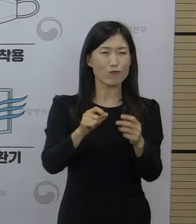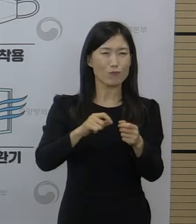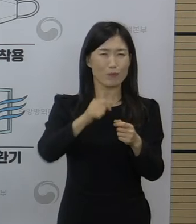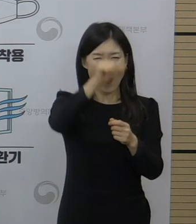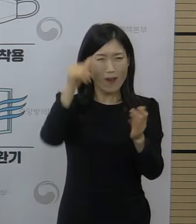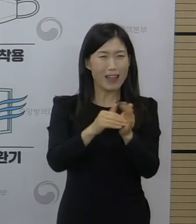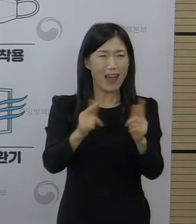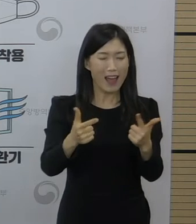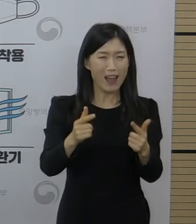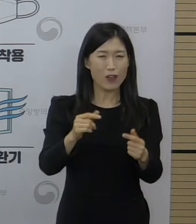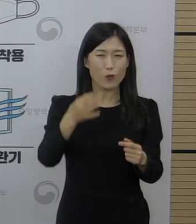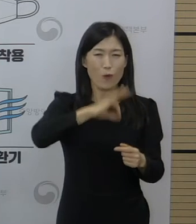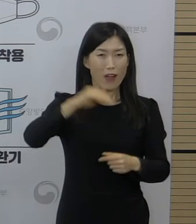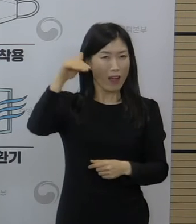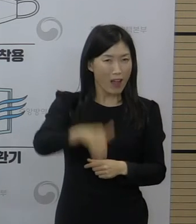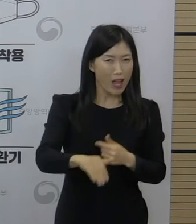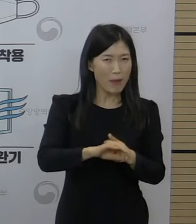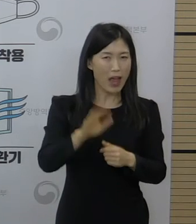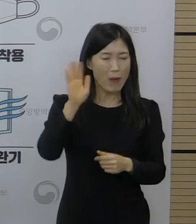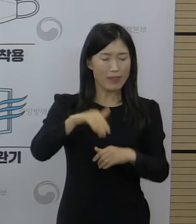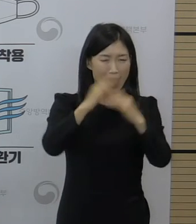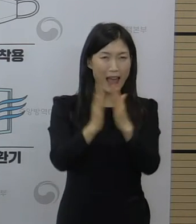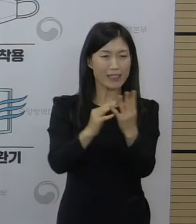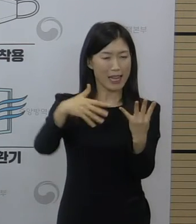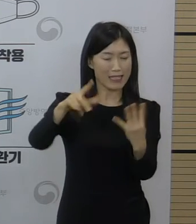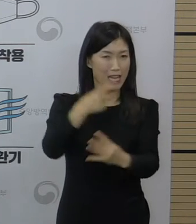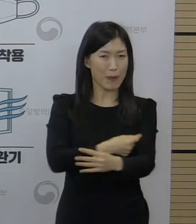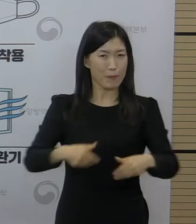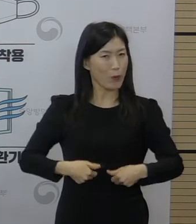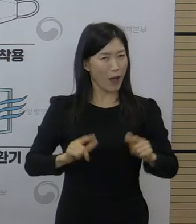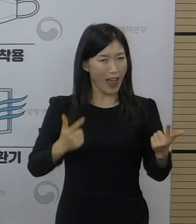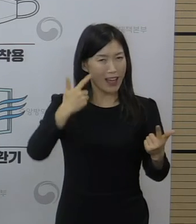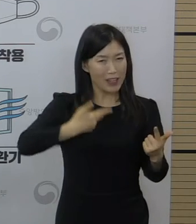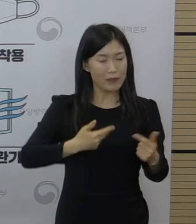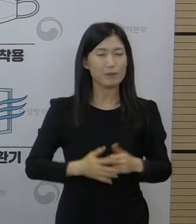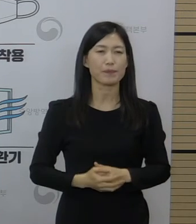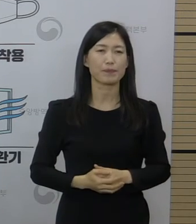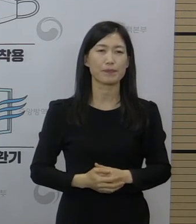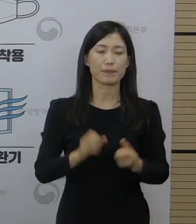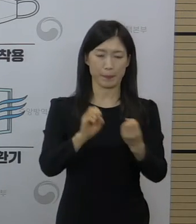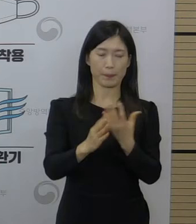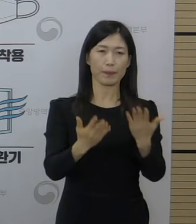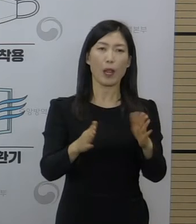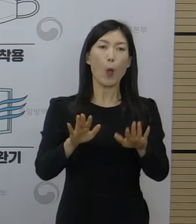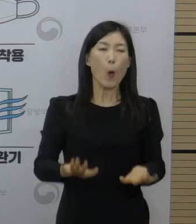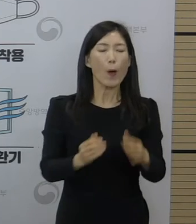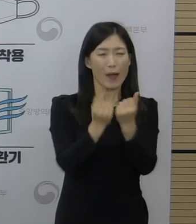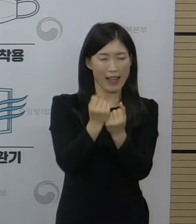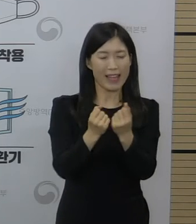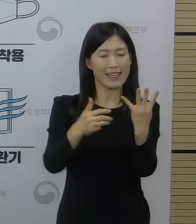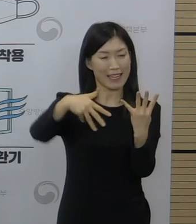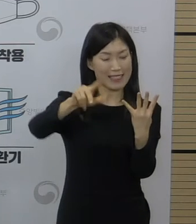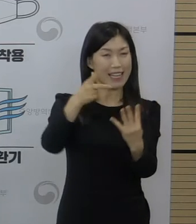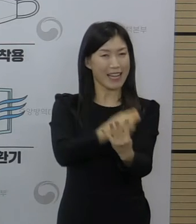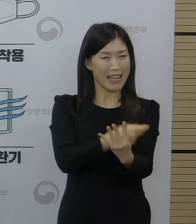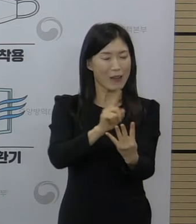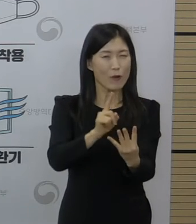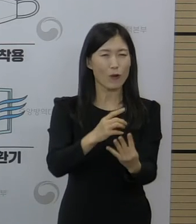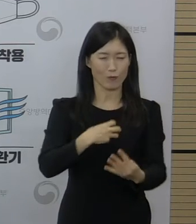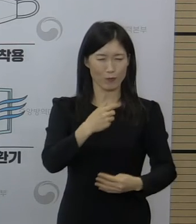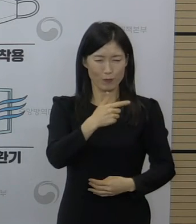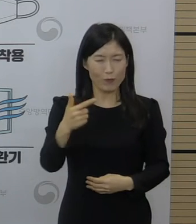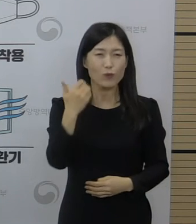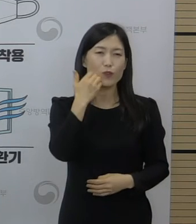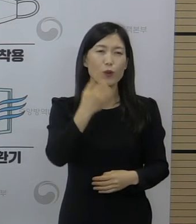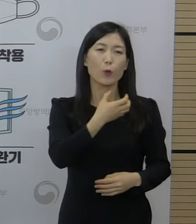있습니다. 네, 오늘 발표드리는 4차 접종은 면역 저하자 그리고 요양병원 시설 등 이제 가장